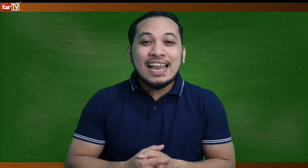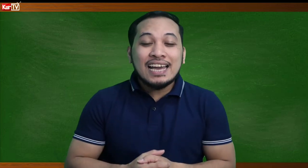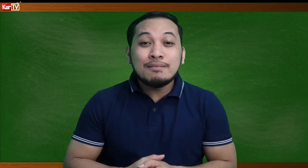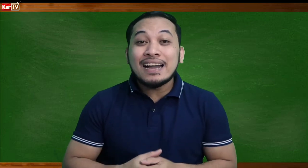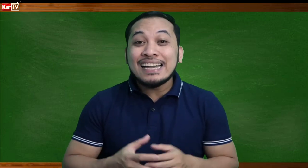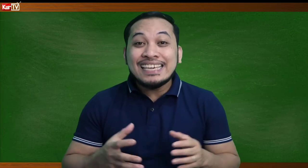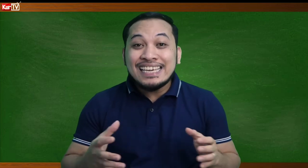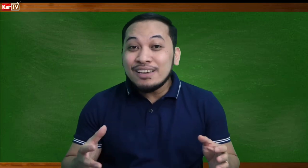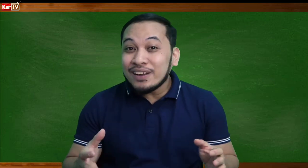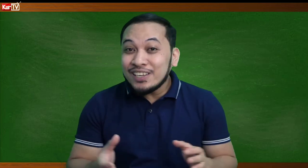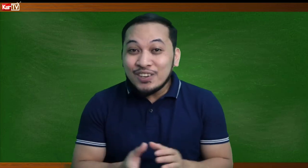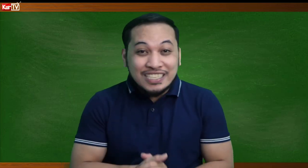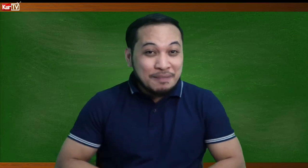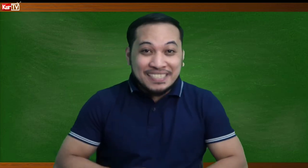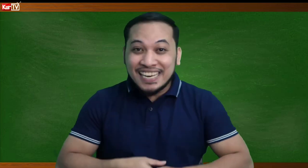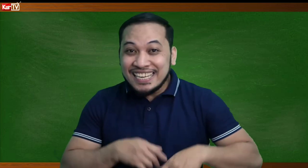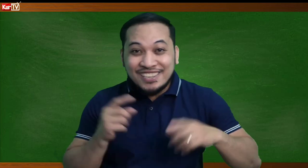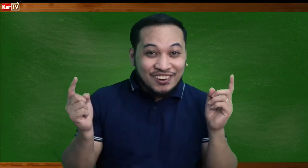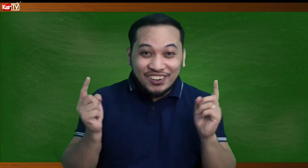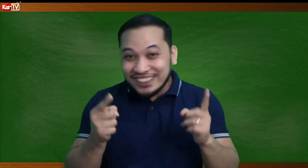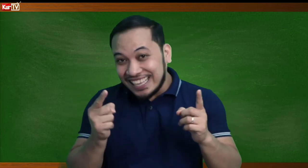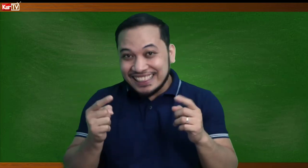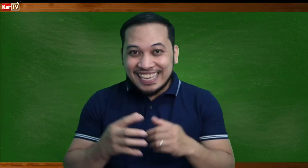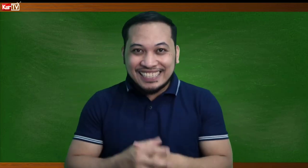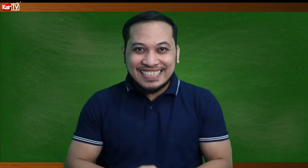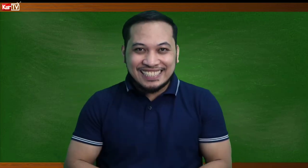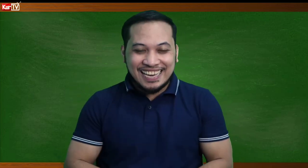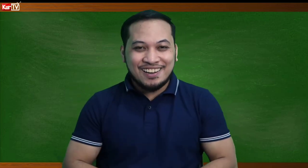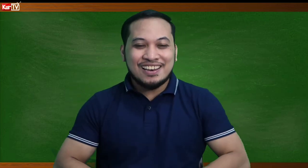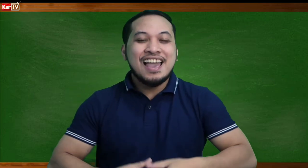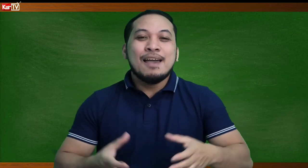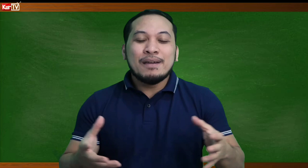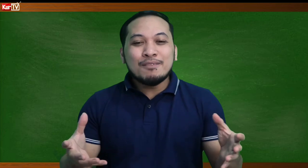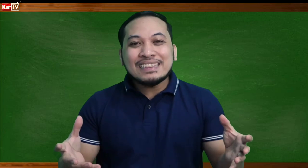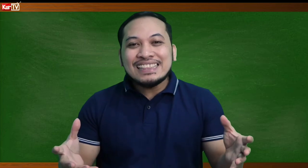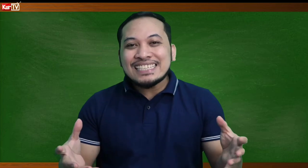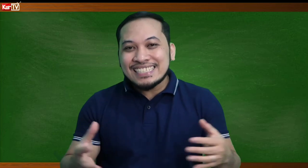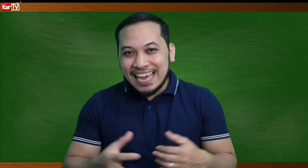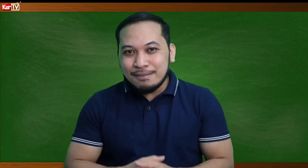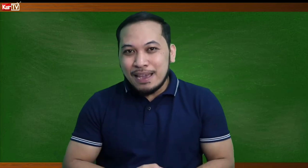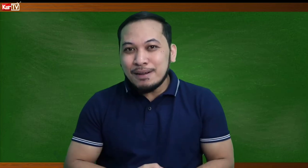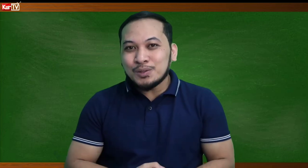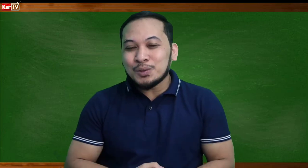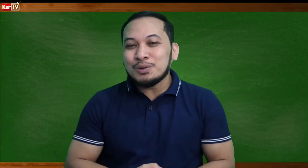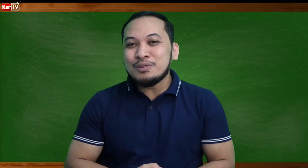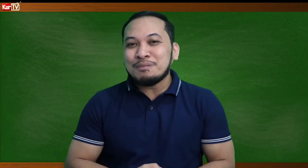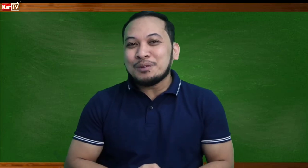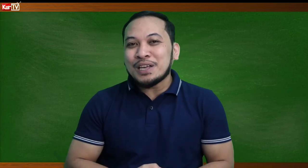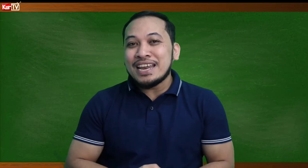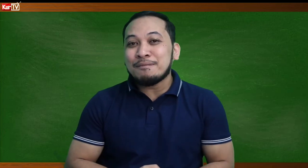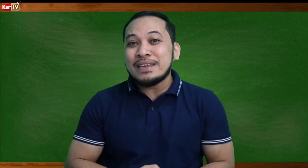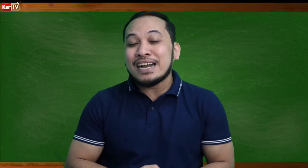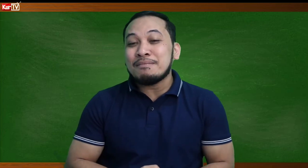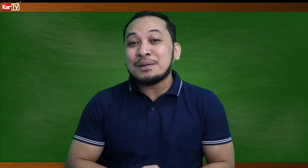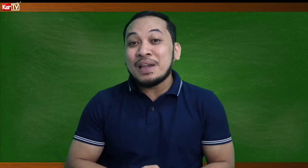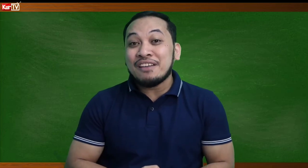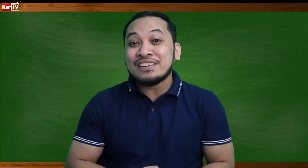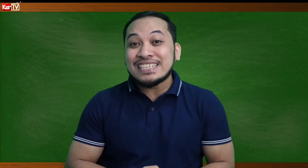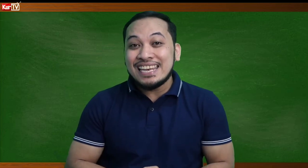talaga namang kagigiliwan ninyo, especially yung content natin na si Tanggol. Pero but this time ay magtuturo muna po tayo ng pinakabagong FSL